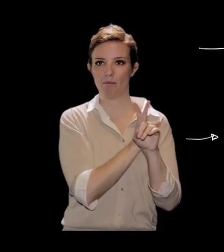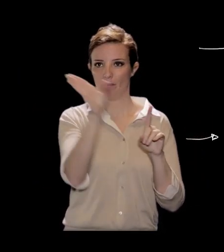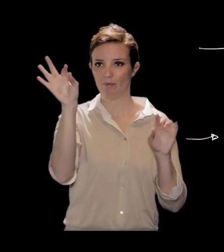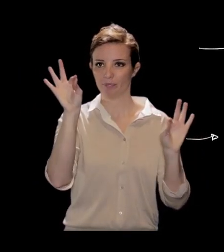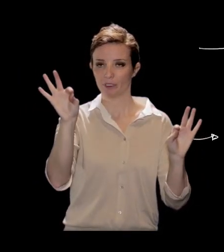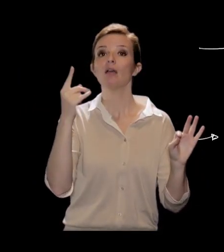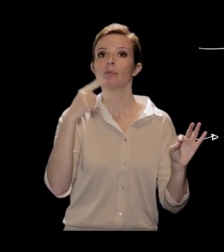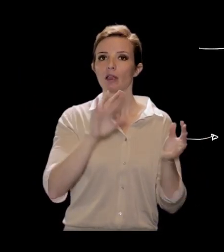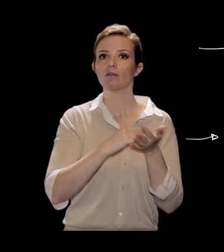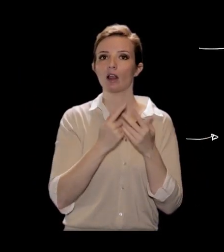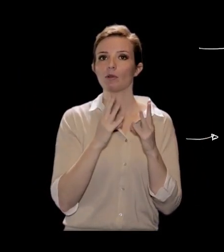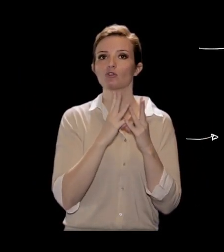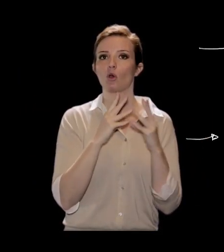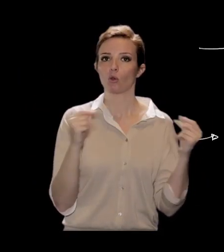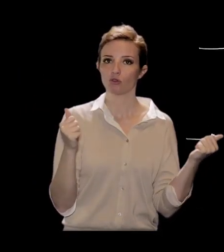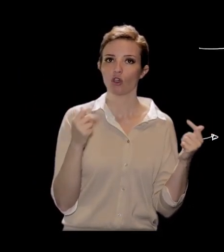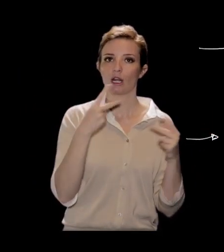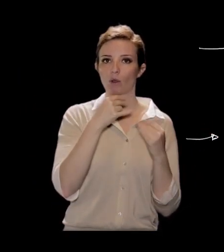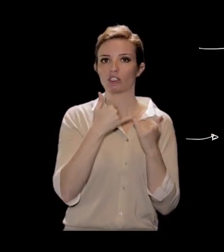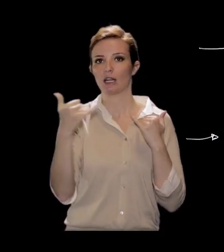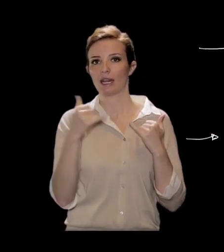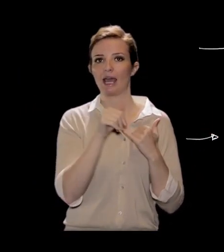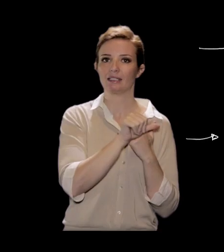dell'equazione lineare in seno e coseno.